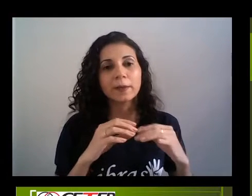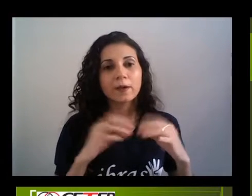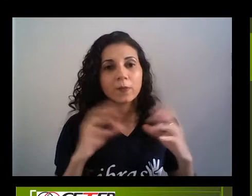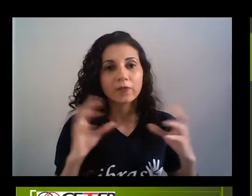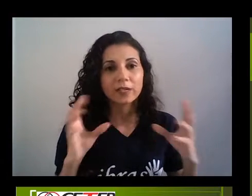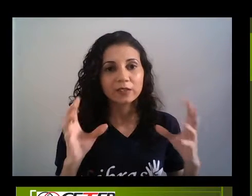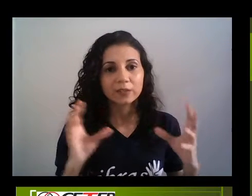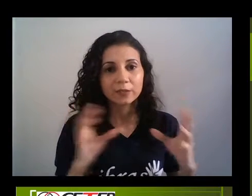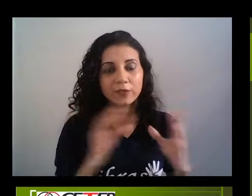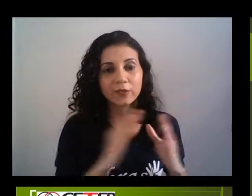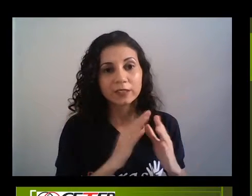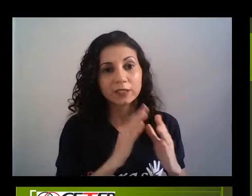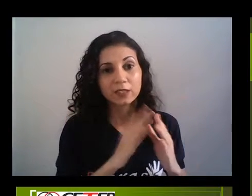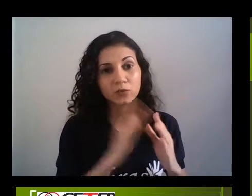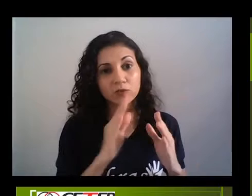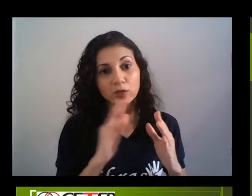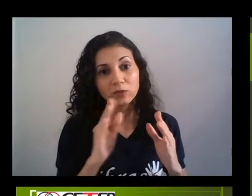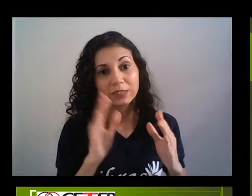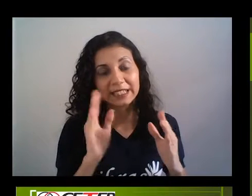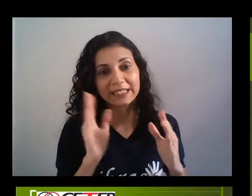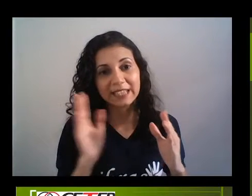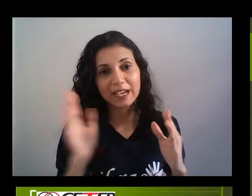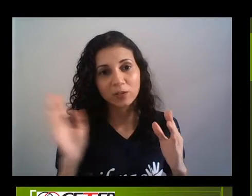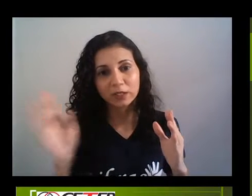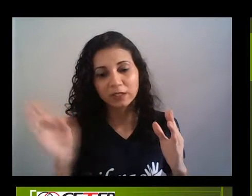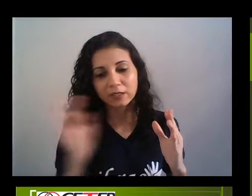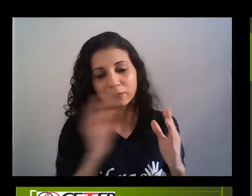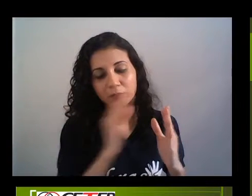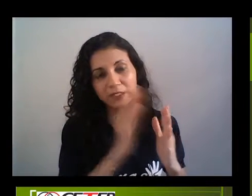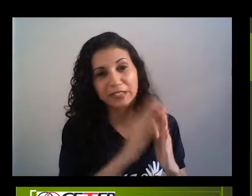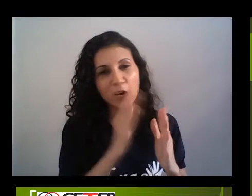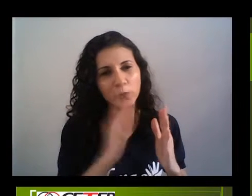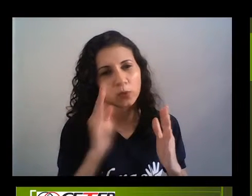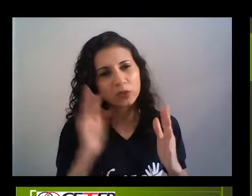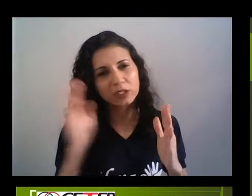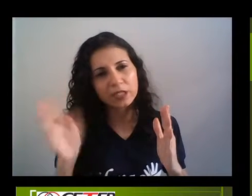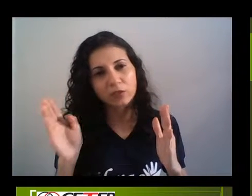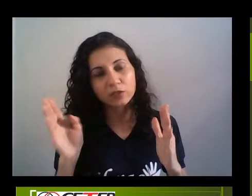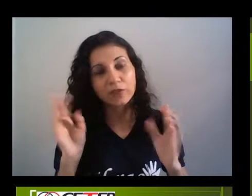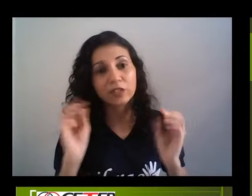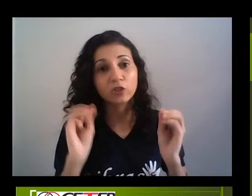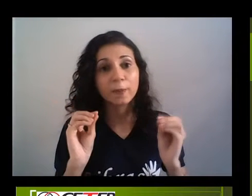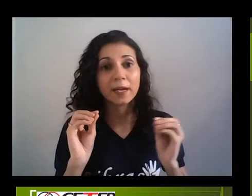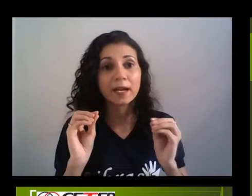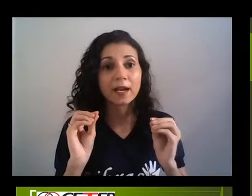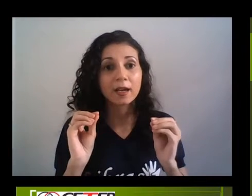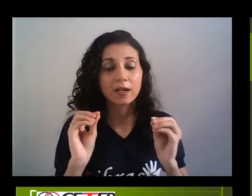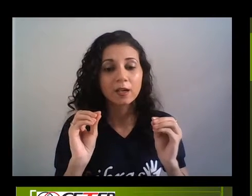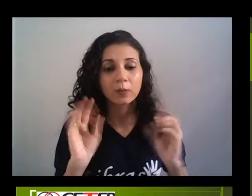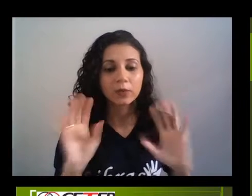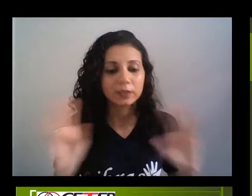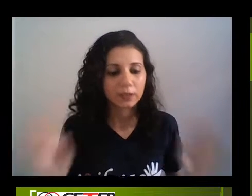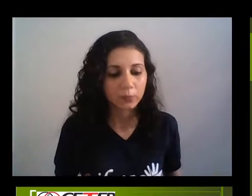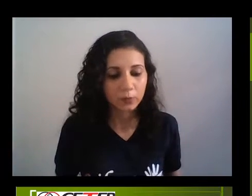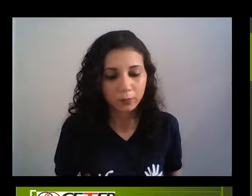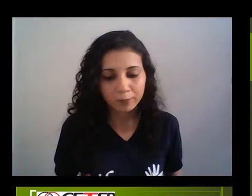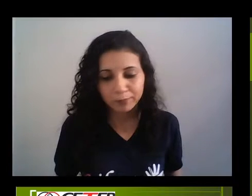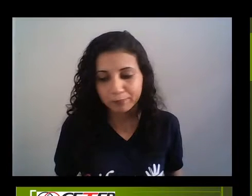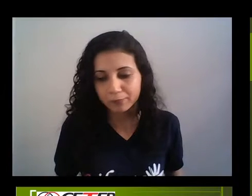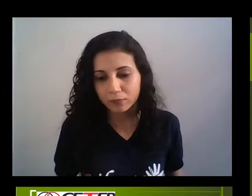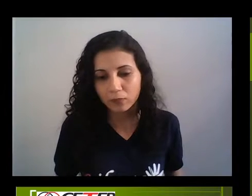vai pegar uma frase, digamos, você vai fazer a tradução literal daquilo, sinal por sinal. Você vai só pegar, por